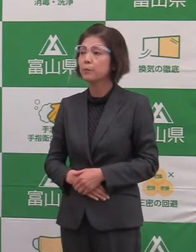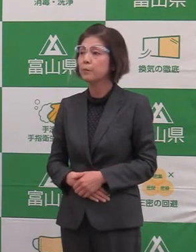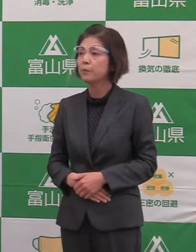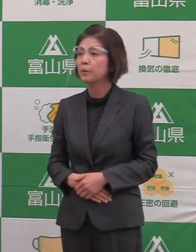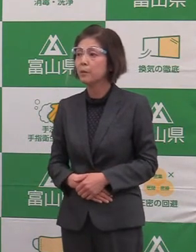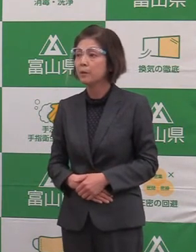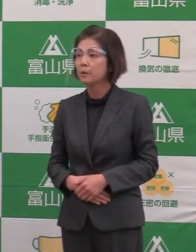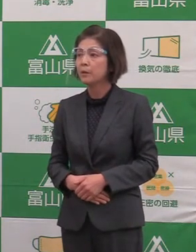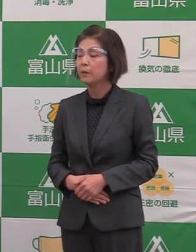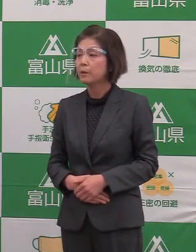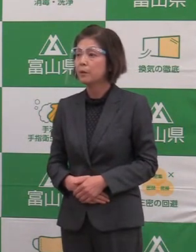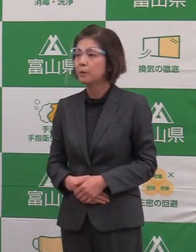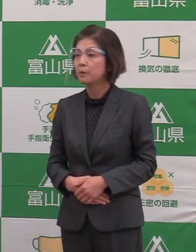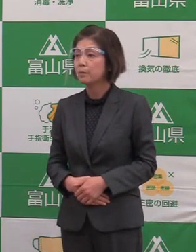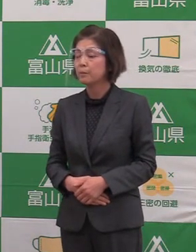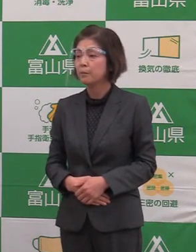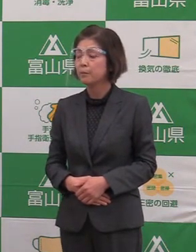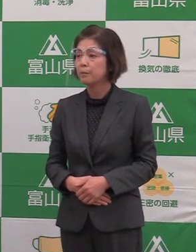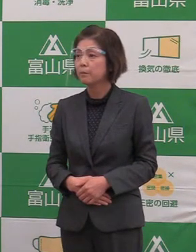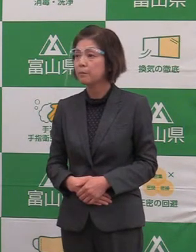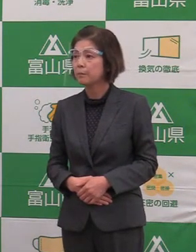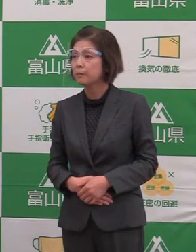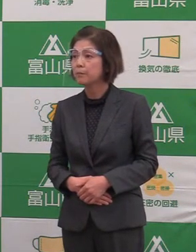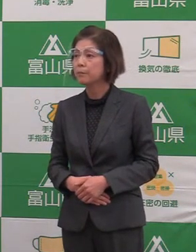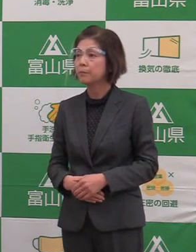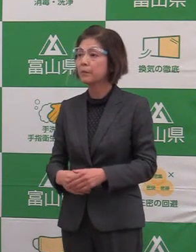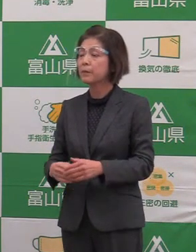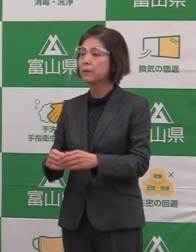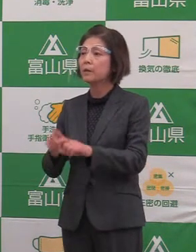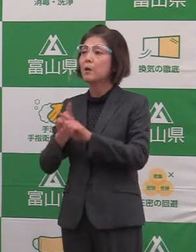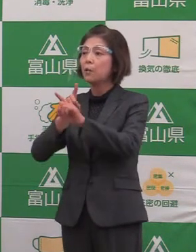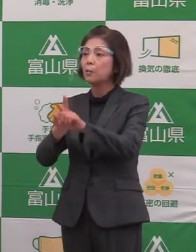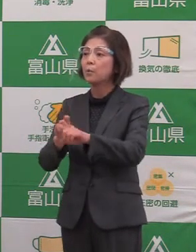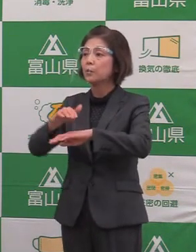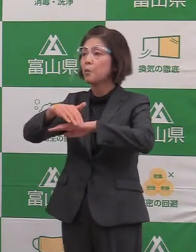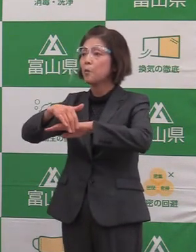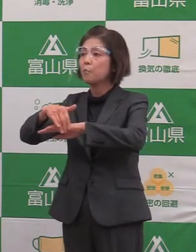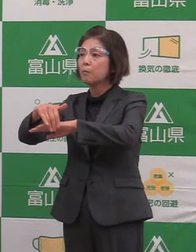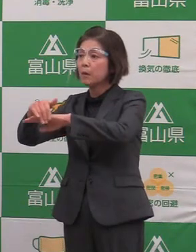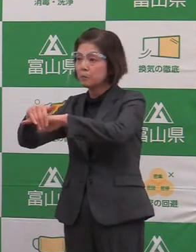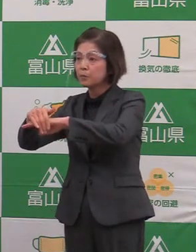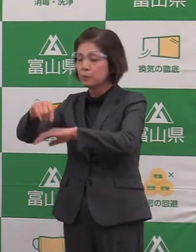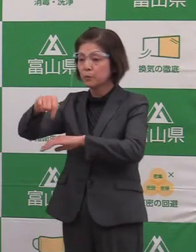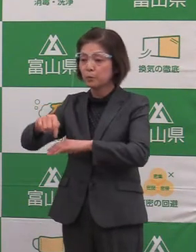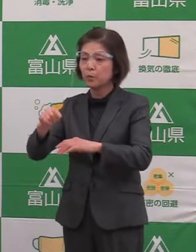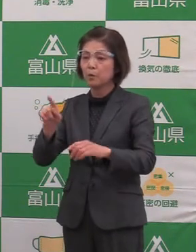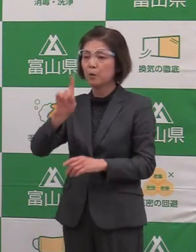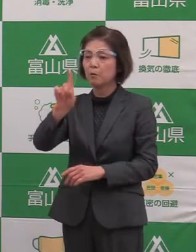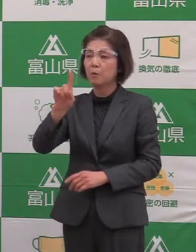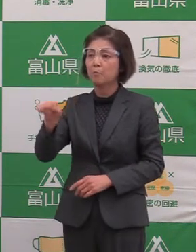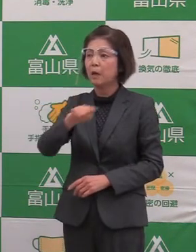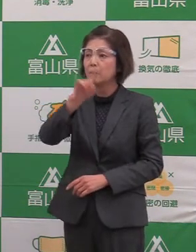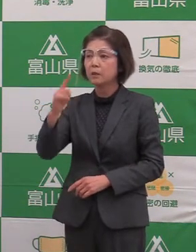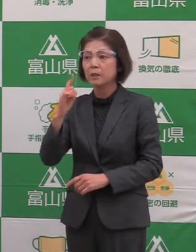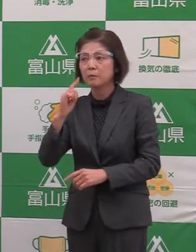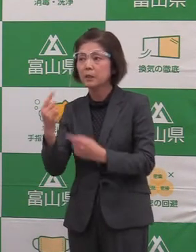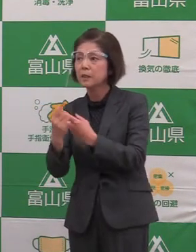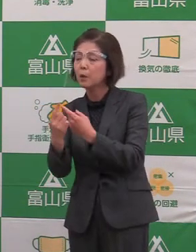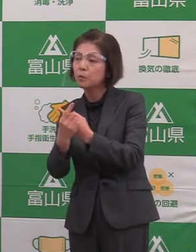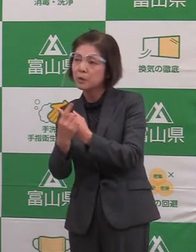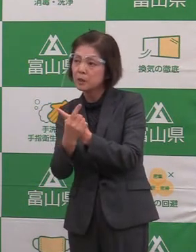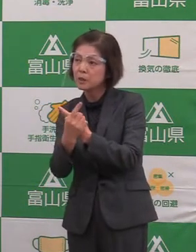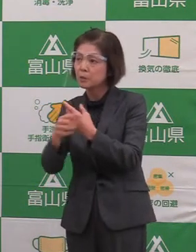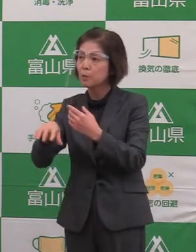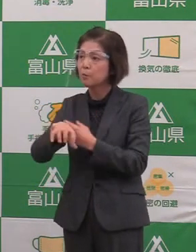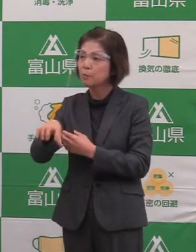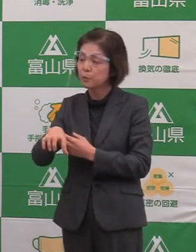ちょっと細かいかもしれないんですけど、ロードマップに基づく要請内容の見直し丸1のところの、あの見直し後のところなんです